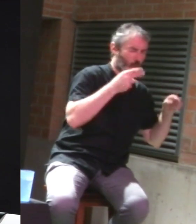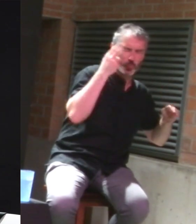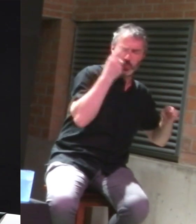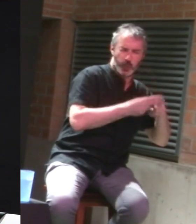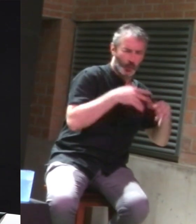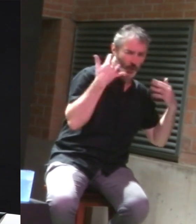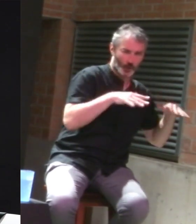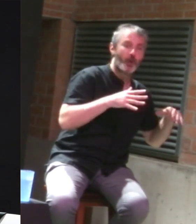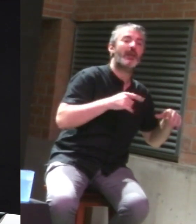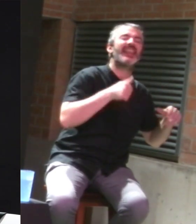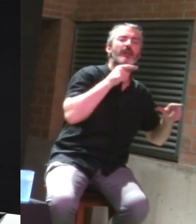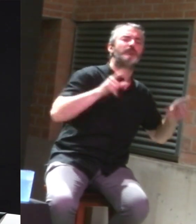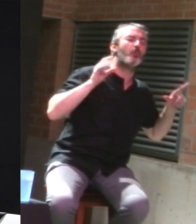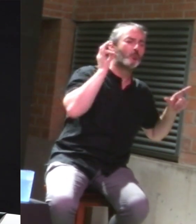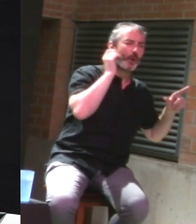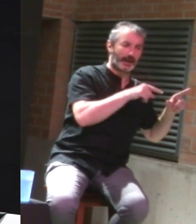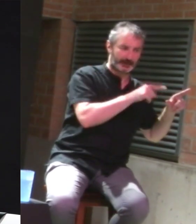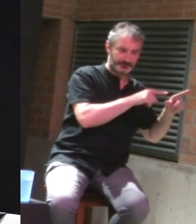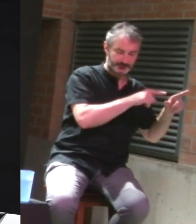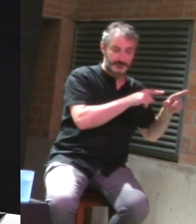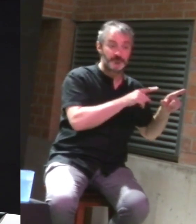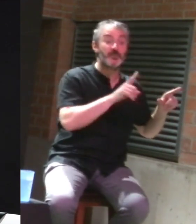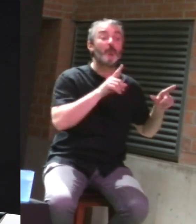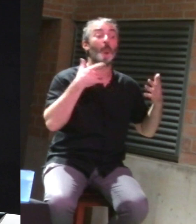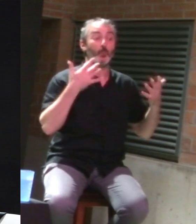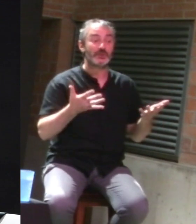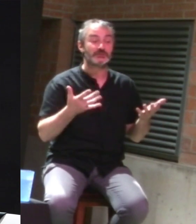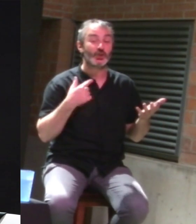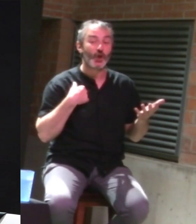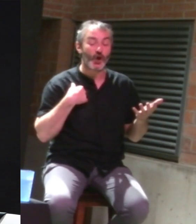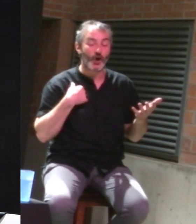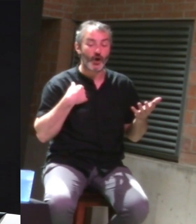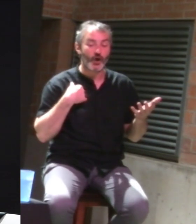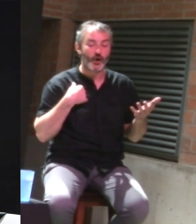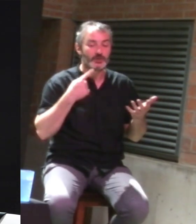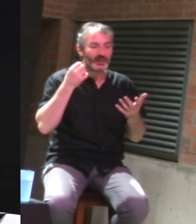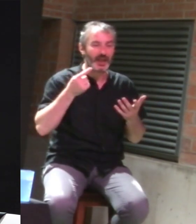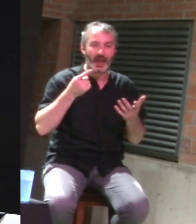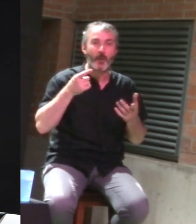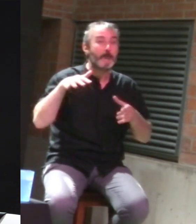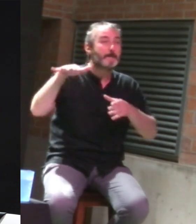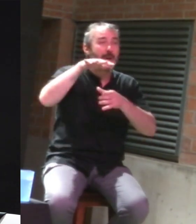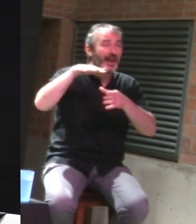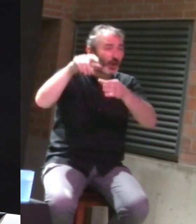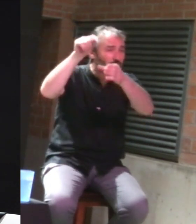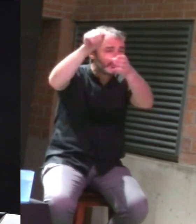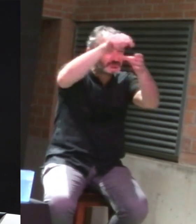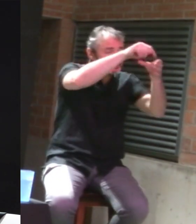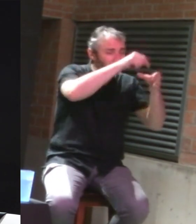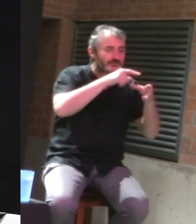dures brutalitzades per les dones, i una cosa que puc comprovar és aquest component barrial o